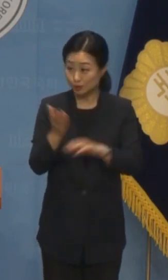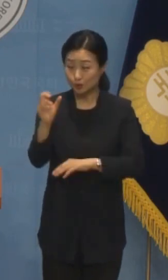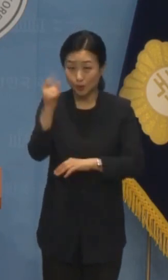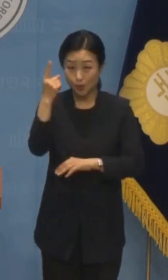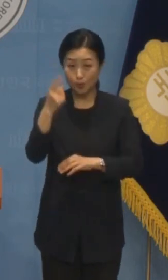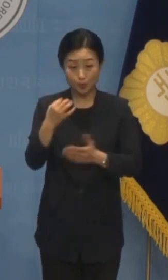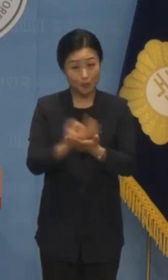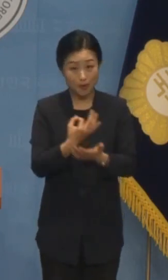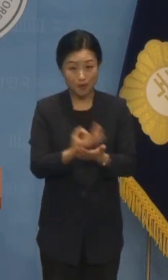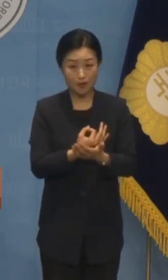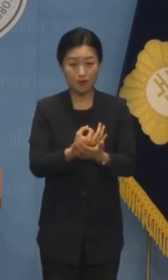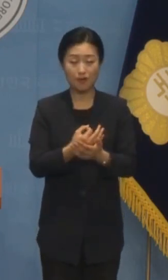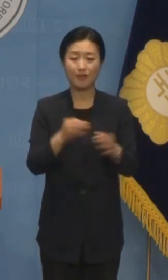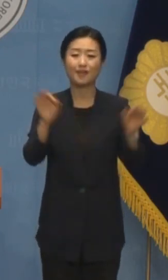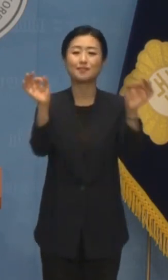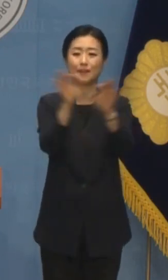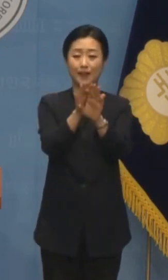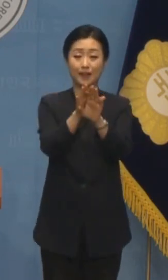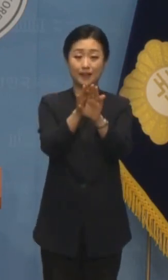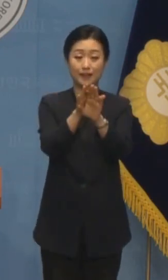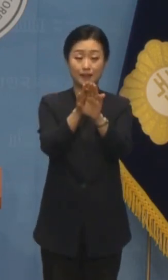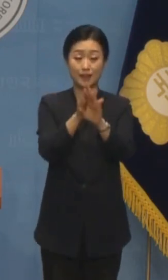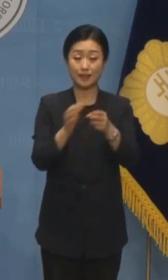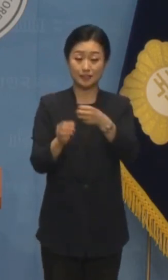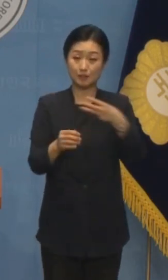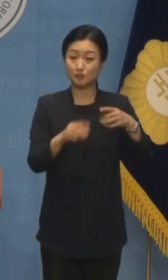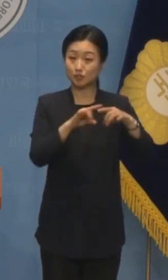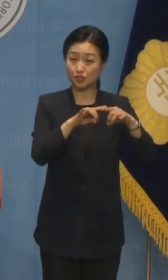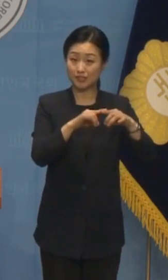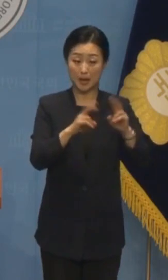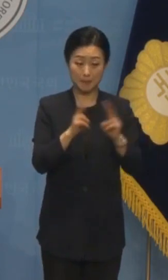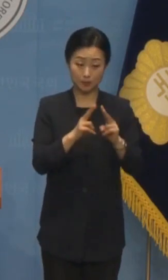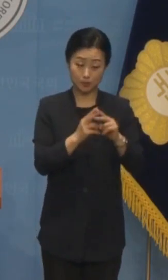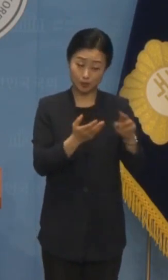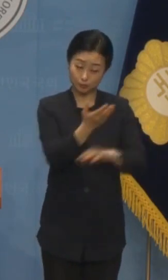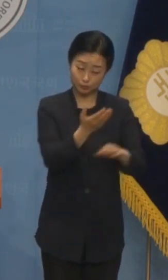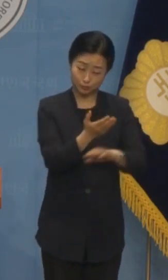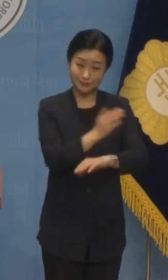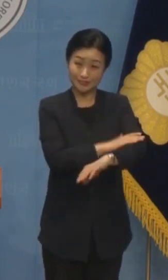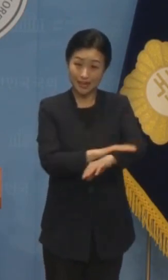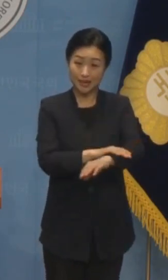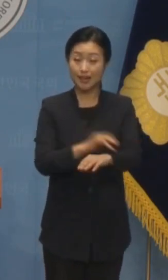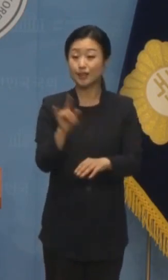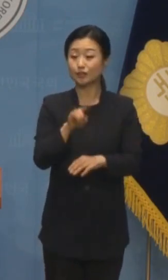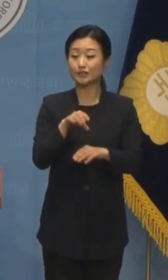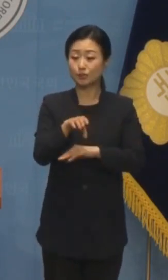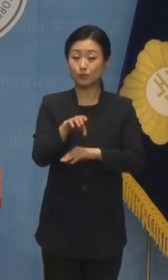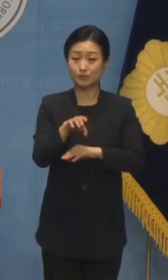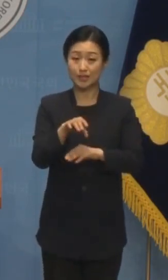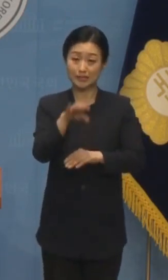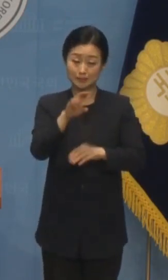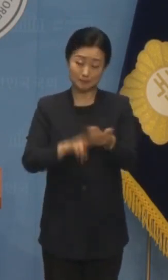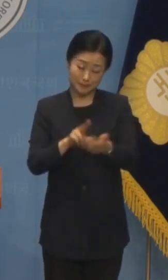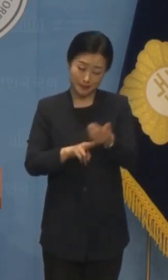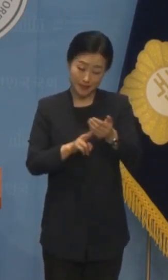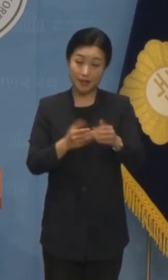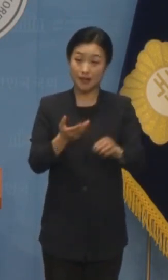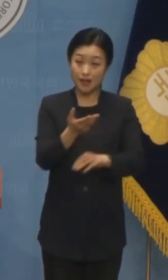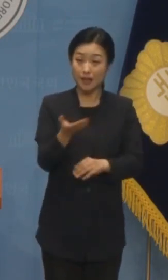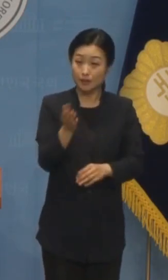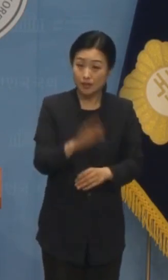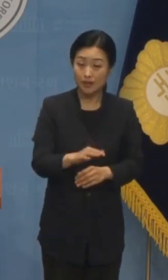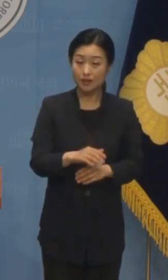낙수 효과는 거의 소실됐습니다. 삼성전자가 아무리 반도체 수출을 잘하고 현대자동차가 아무리 자동차 수출을 많이